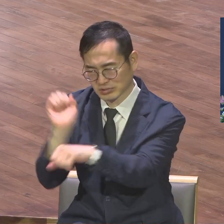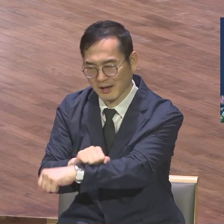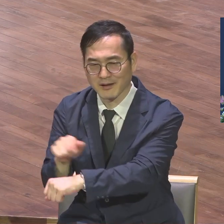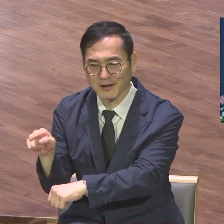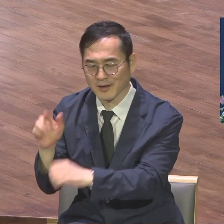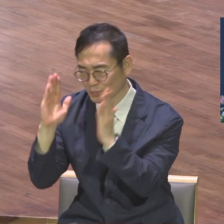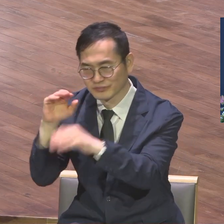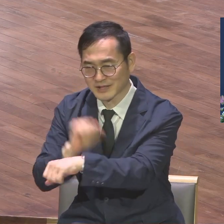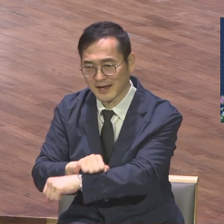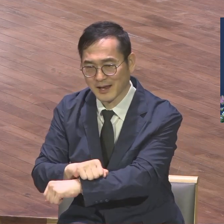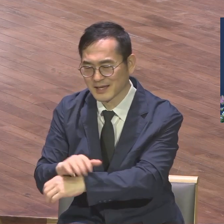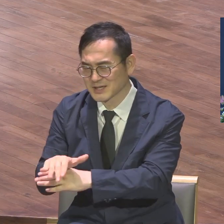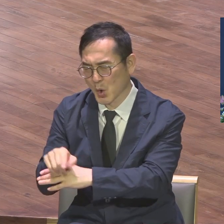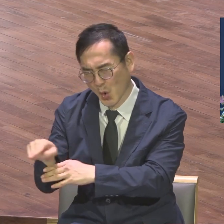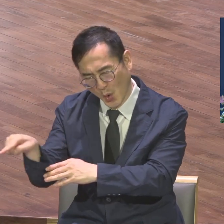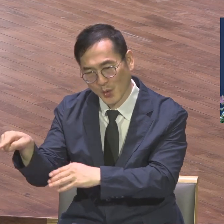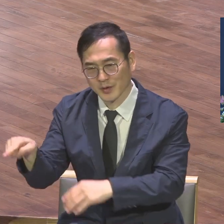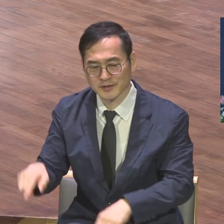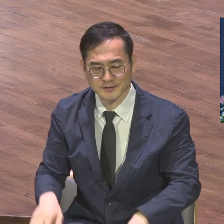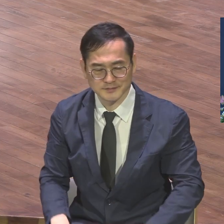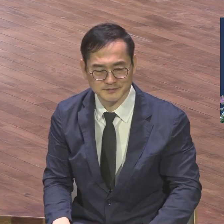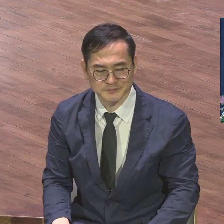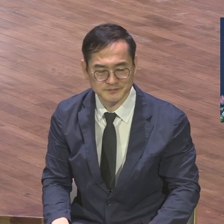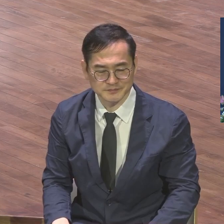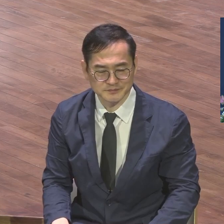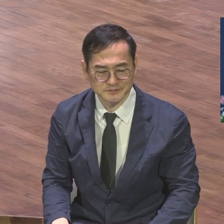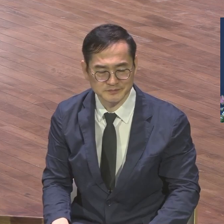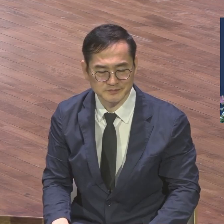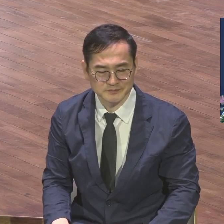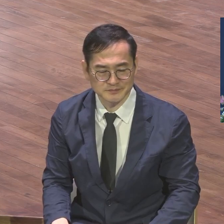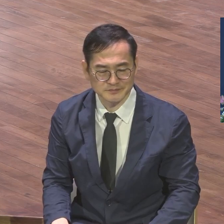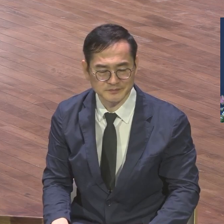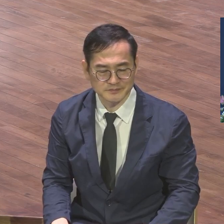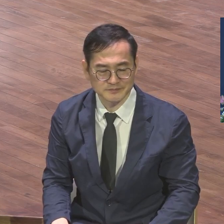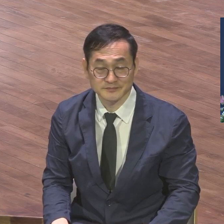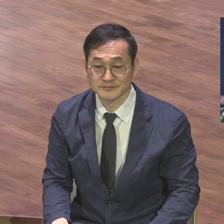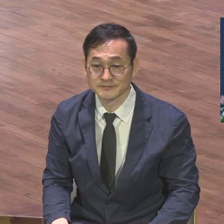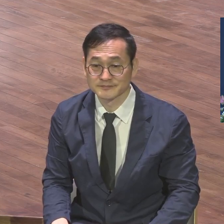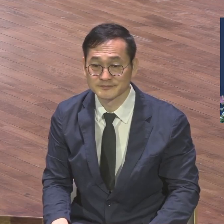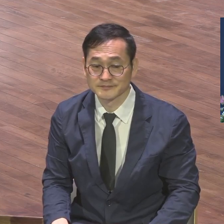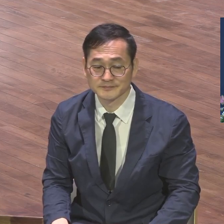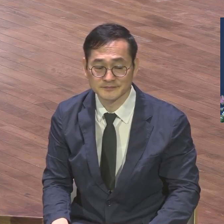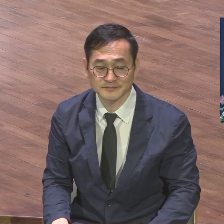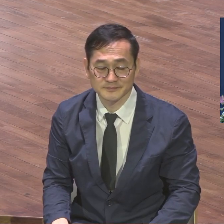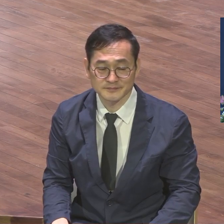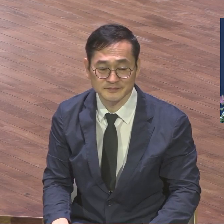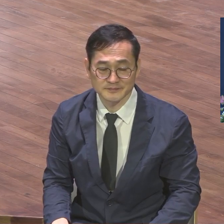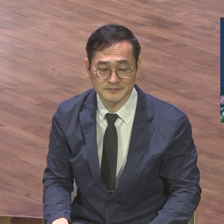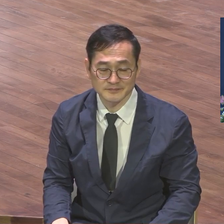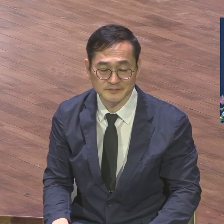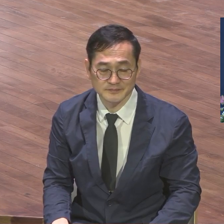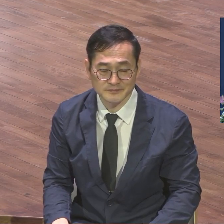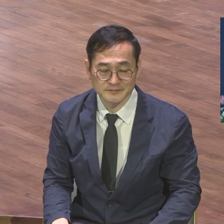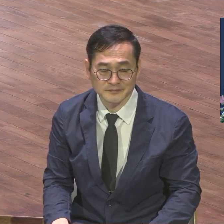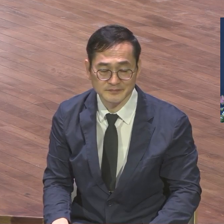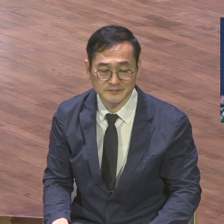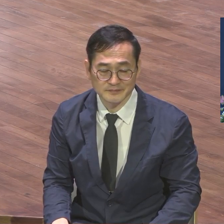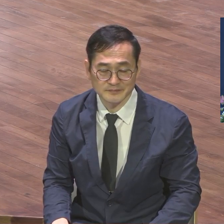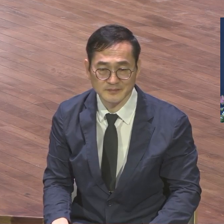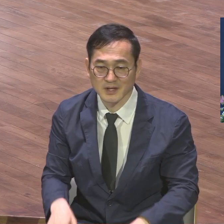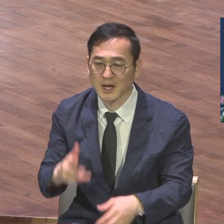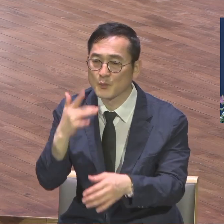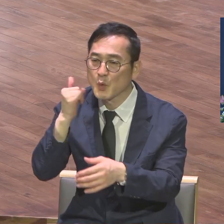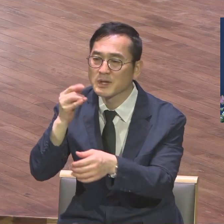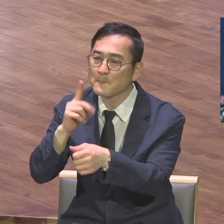고등학교가 시골에 있어요. 거창고등학교 교훈이 되어 있습니다. 부모 말도 듣지 마라. 선생님 말도 듣지